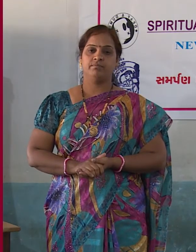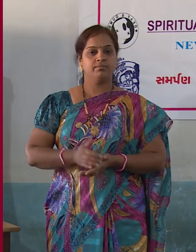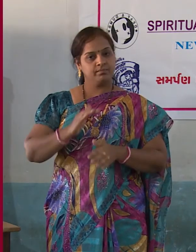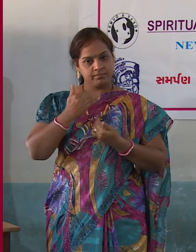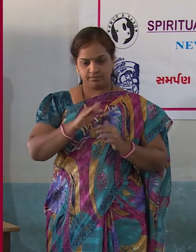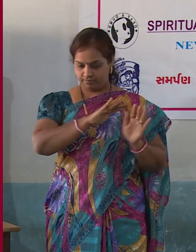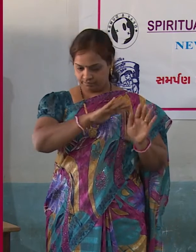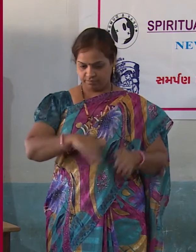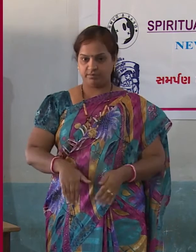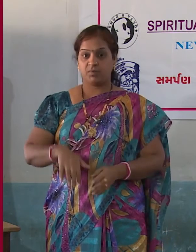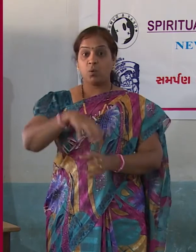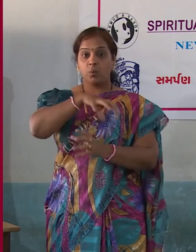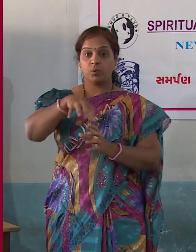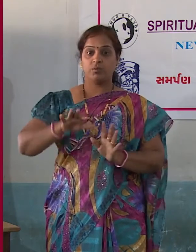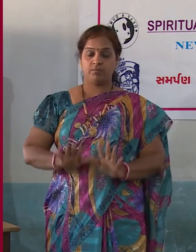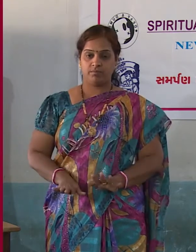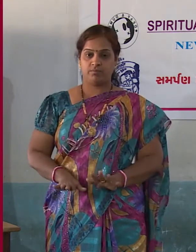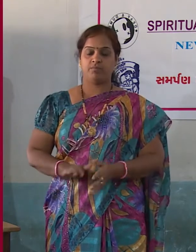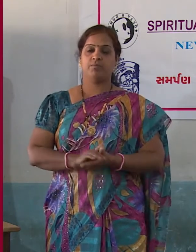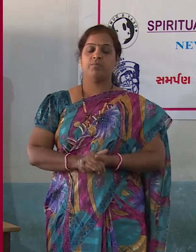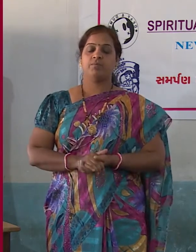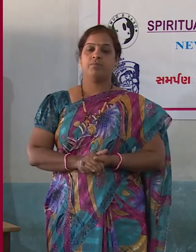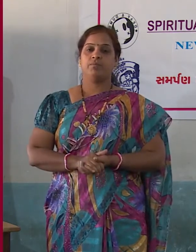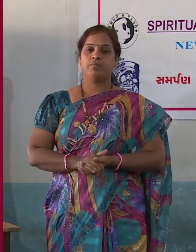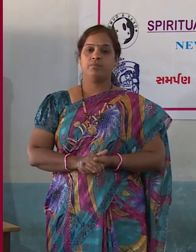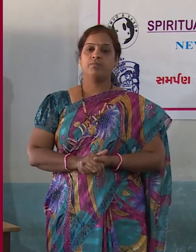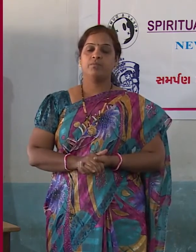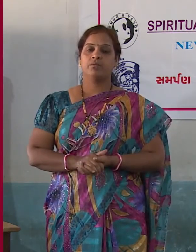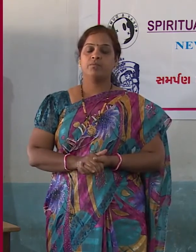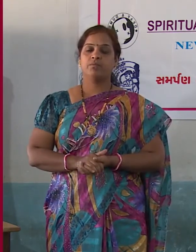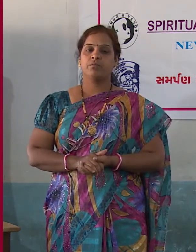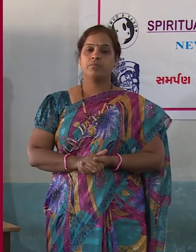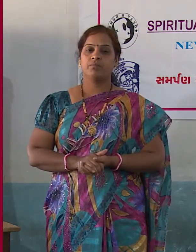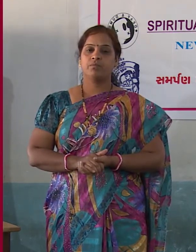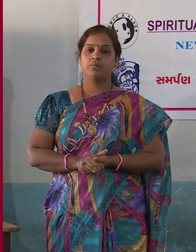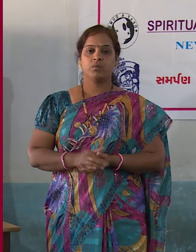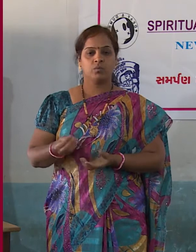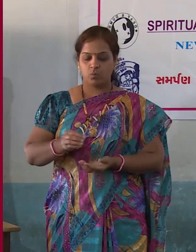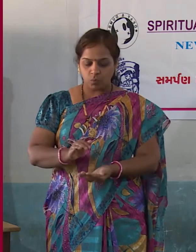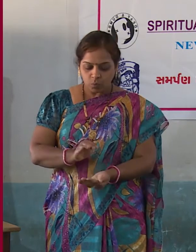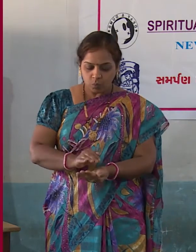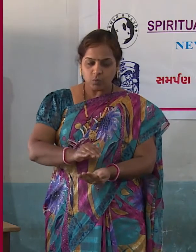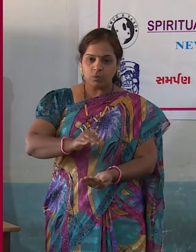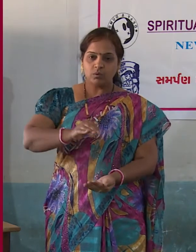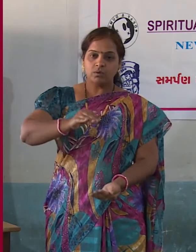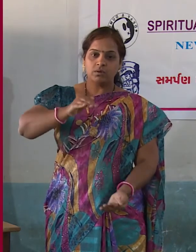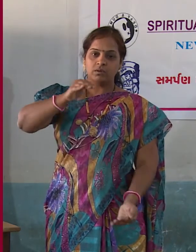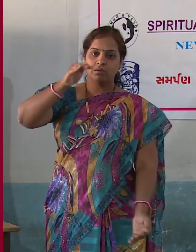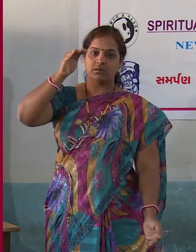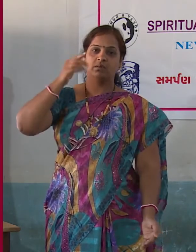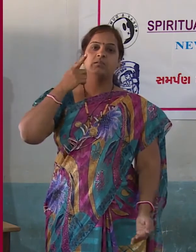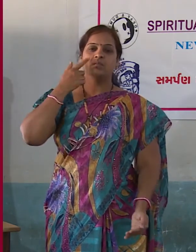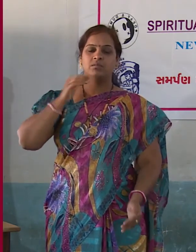लेती, बच्चा बनती, फिर थोड़ा बड़ा हुआ, किशोर,